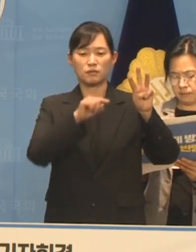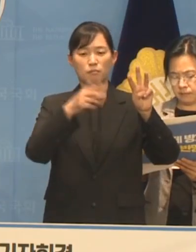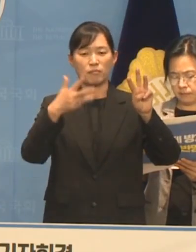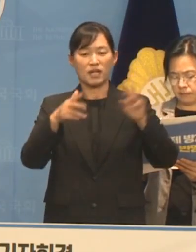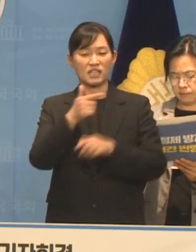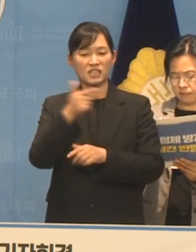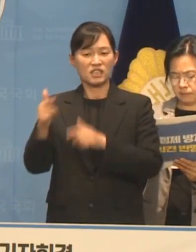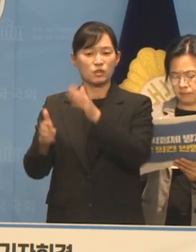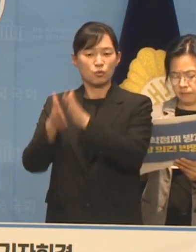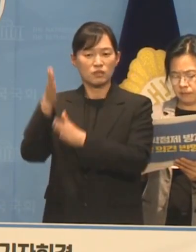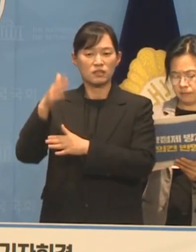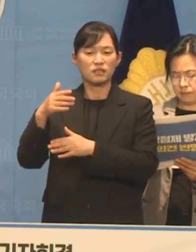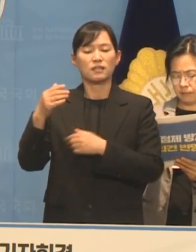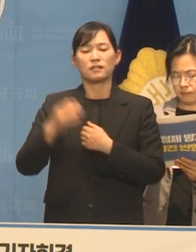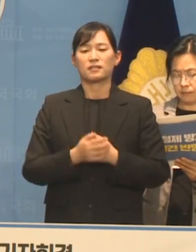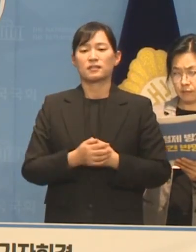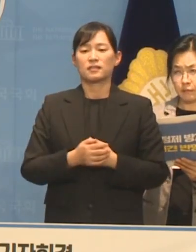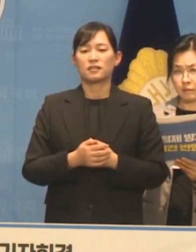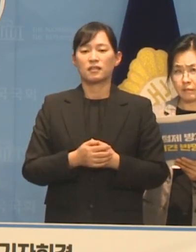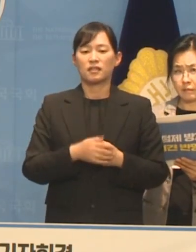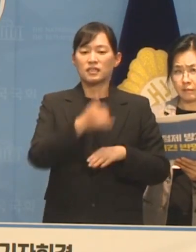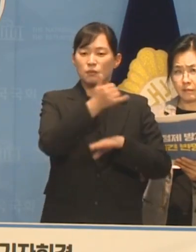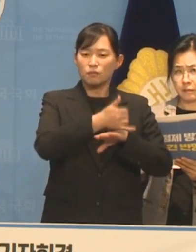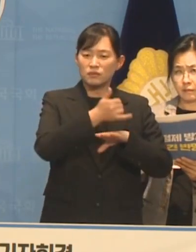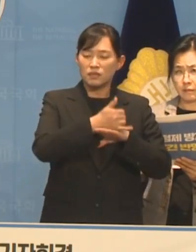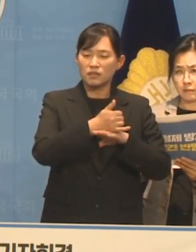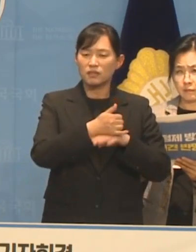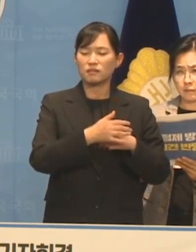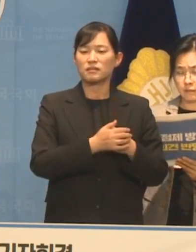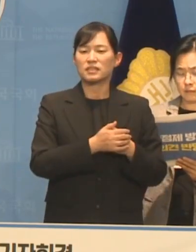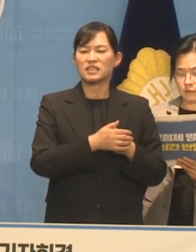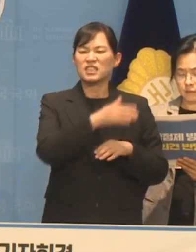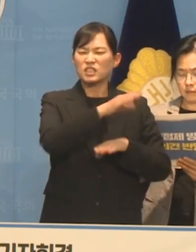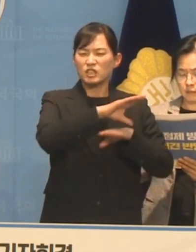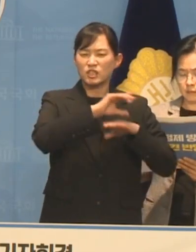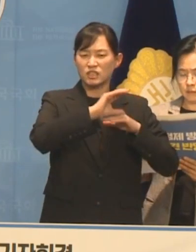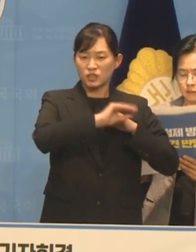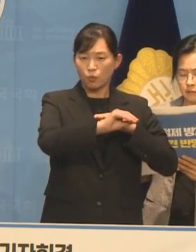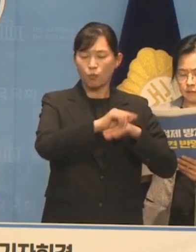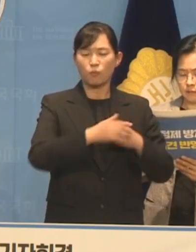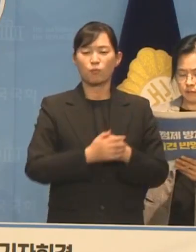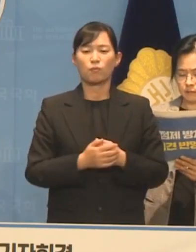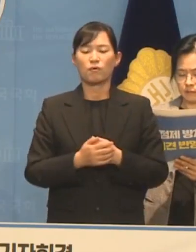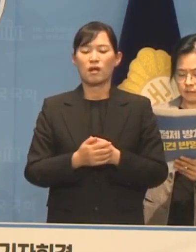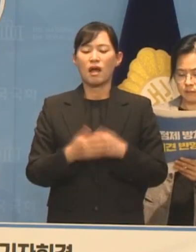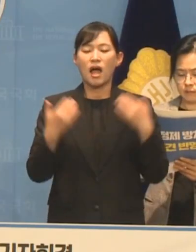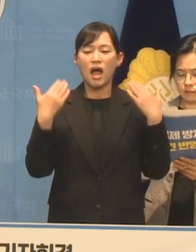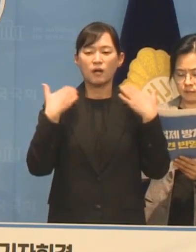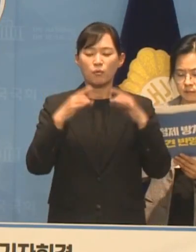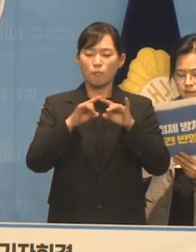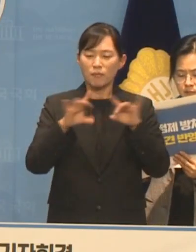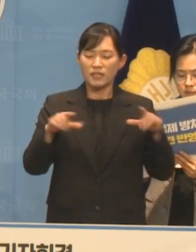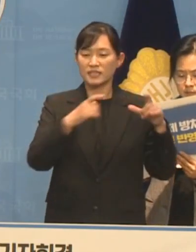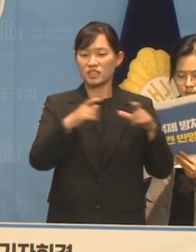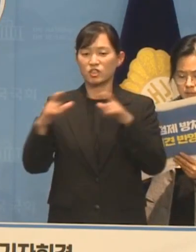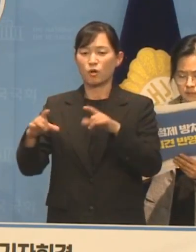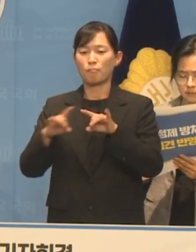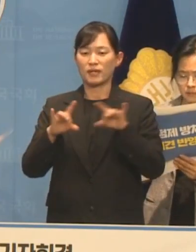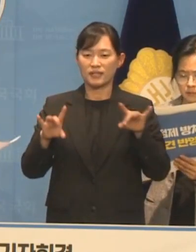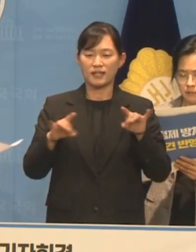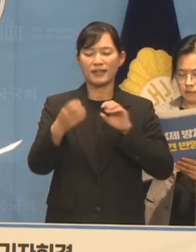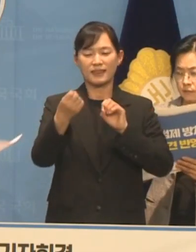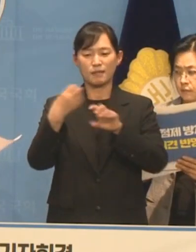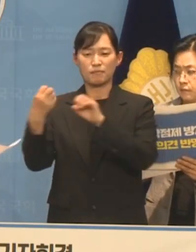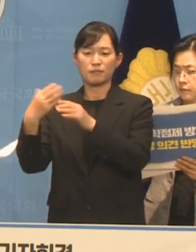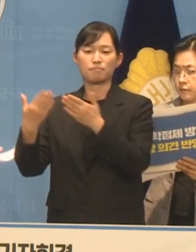대도시 30.7%, 농산어촌 24.5%로 학교 유형이나 지역별로 고르게